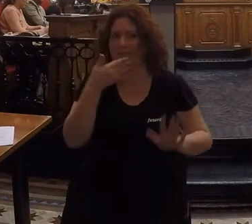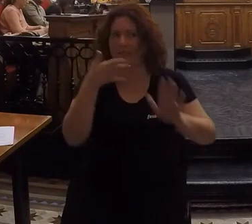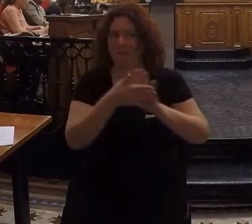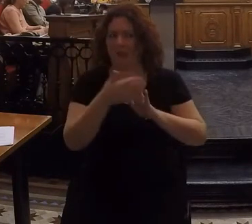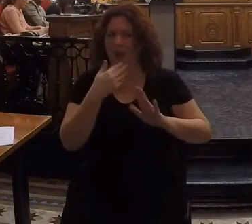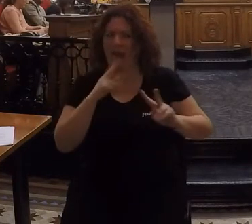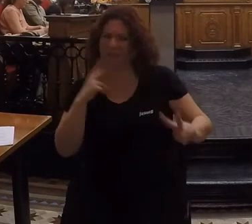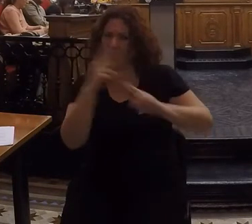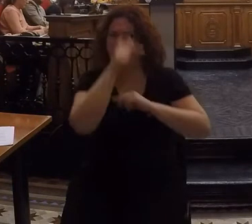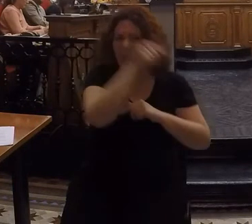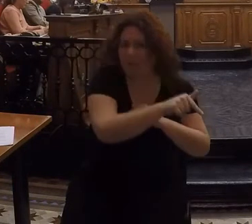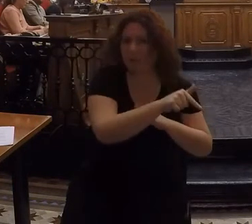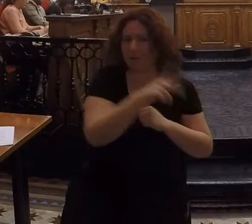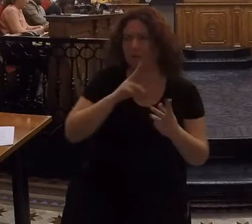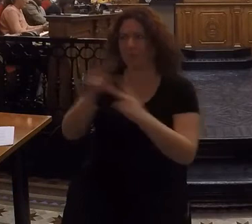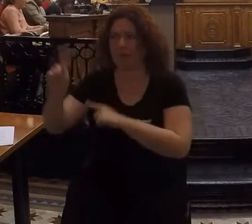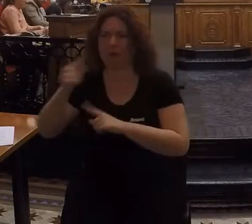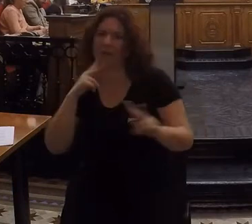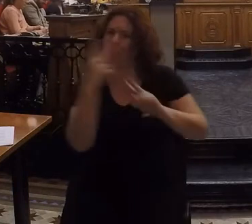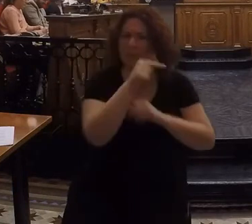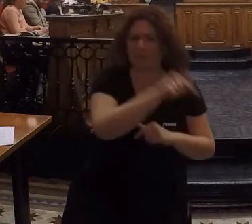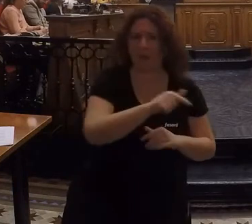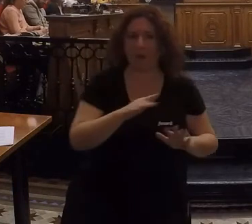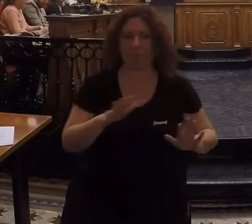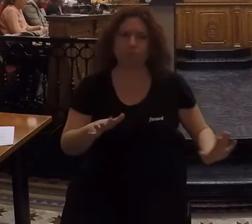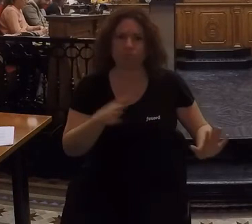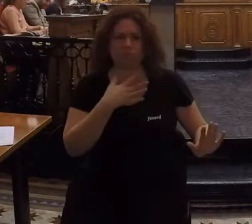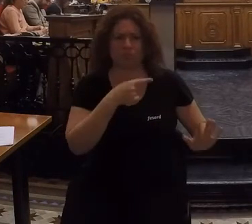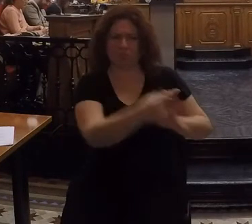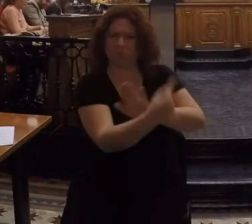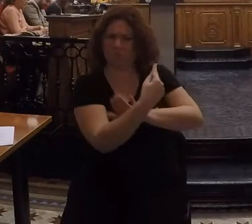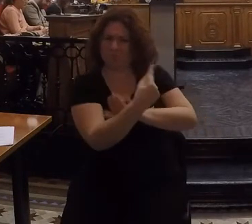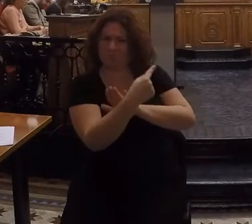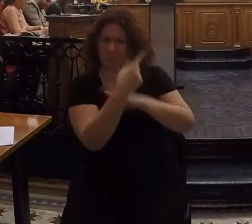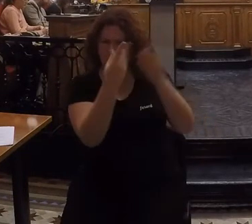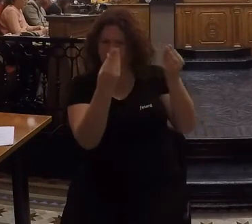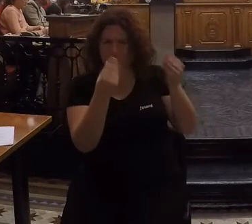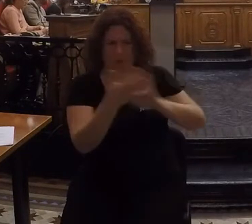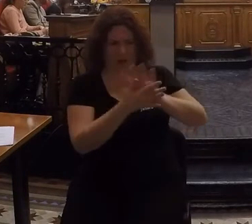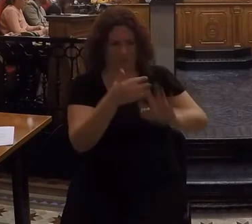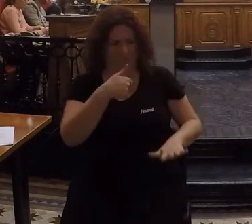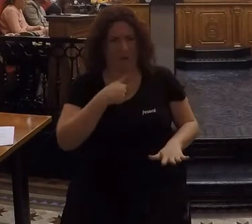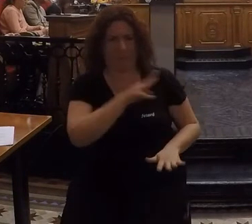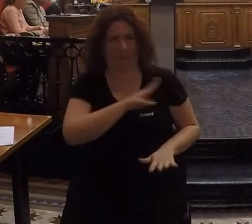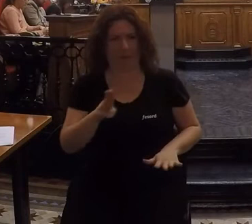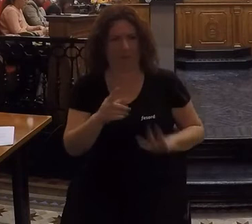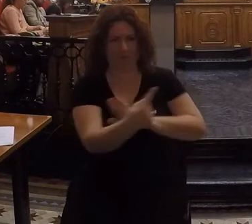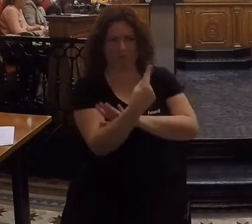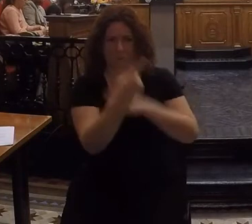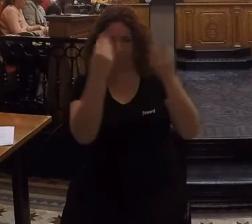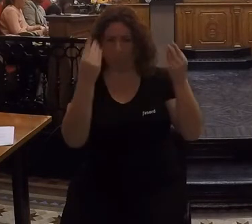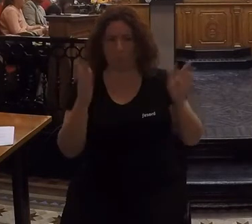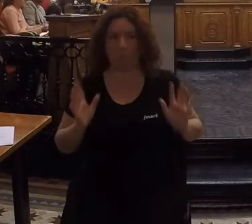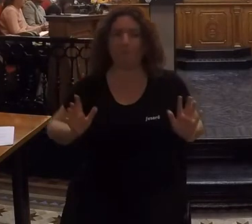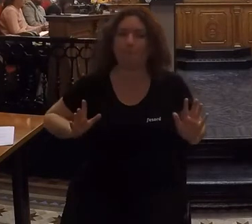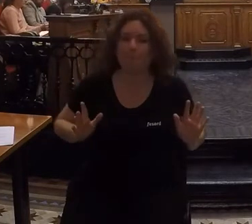a las acusaciones que va usted ahí al atril a lanzar contra el Partido Popular. Si quedaba alguna duda,